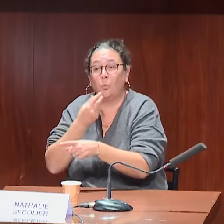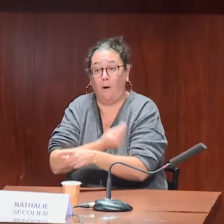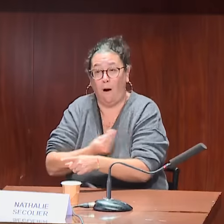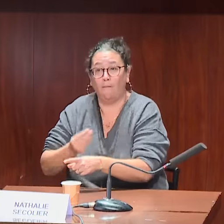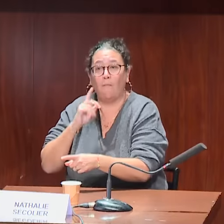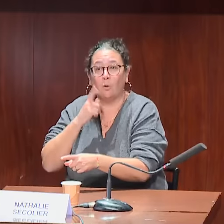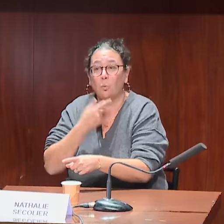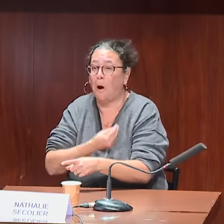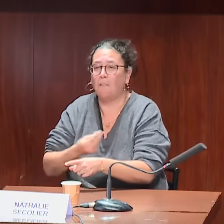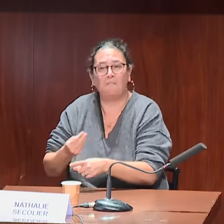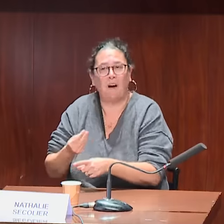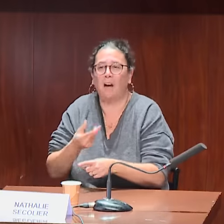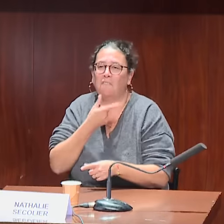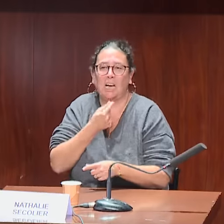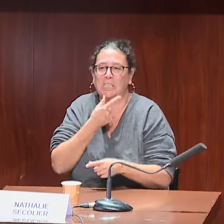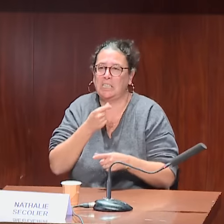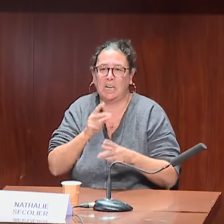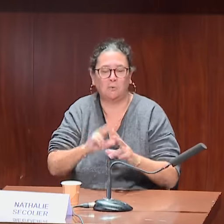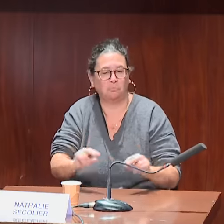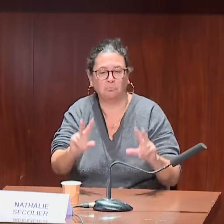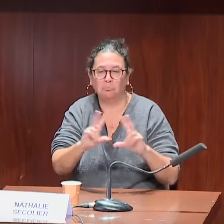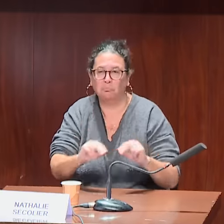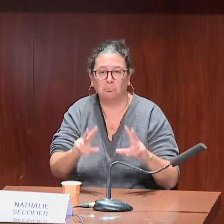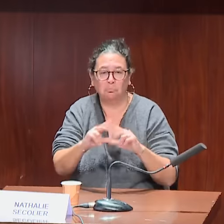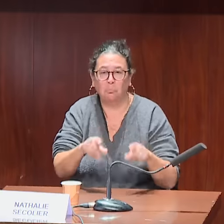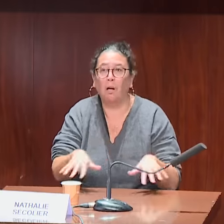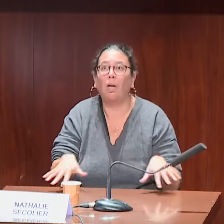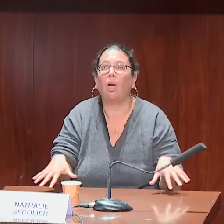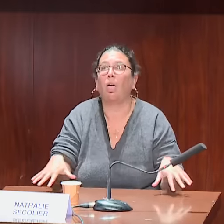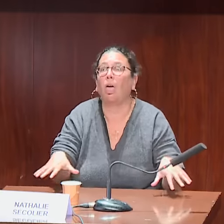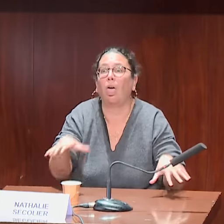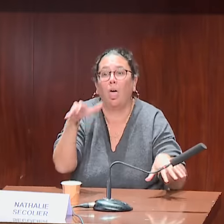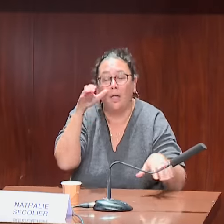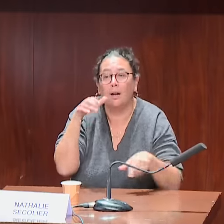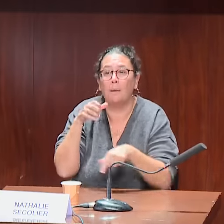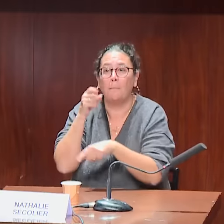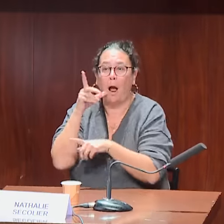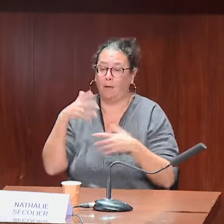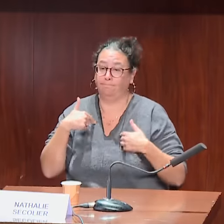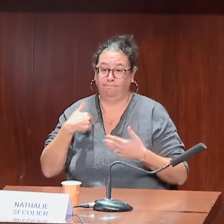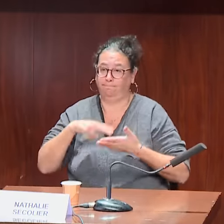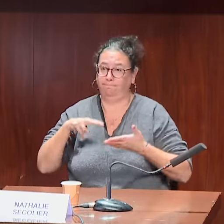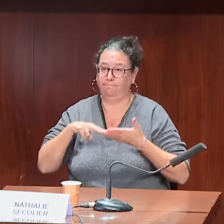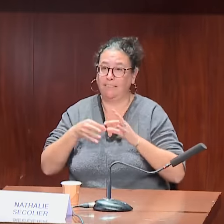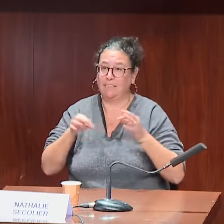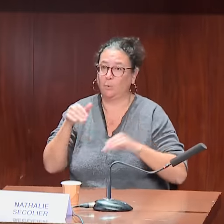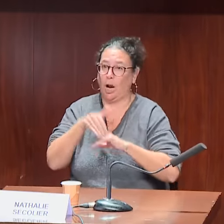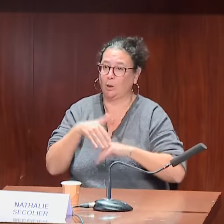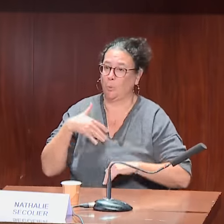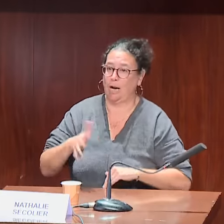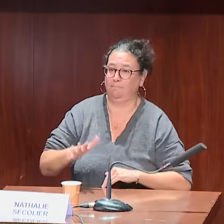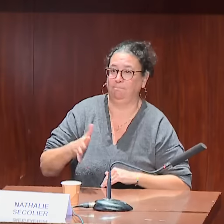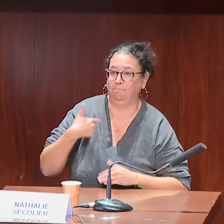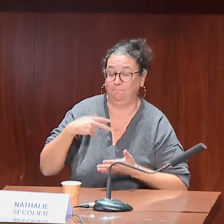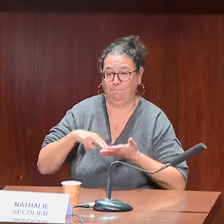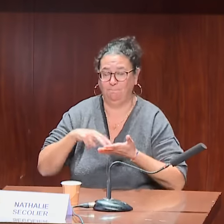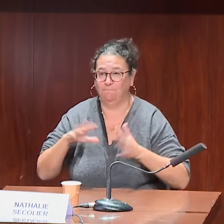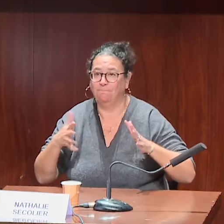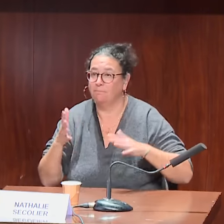arrivent à se plonger dans la lecture. Avec les enfants, c'est facile parce qu'on leur raconte une histoire.